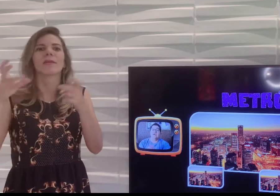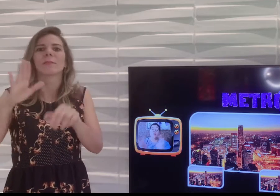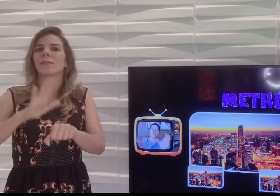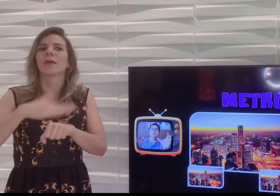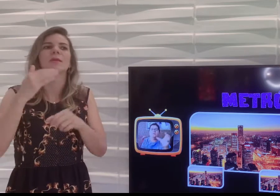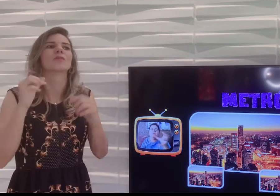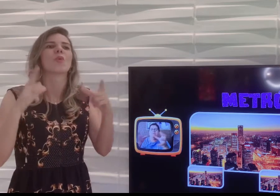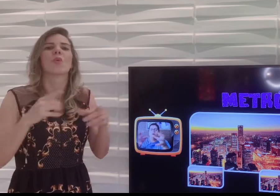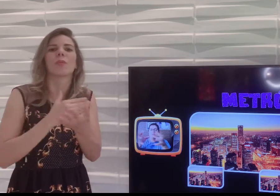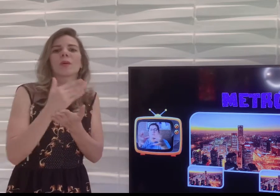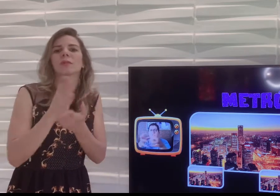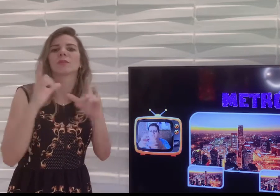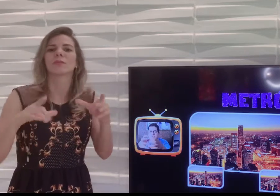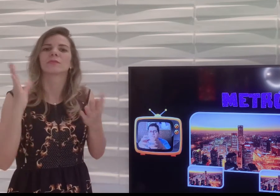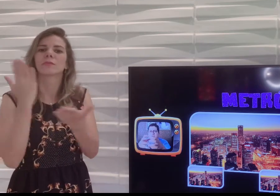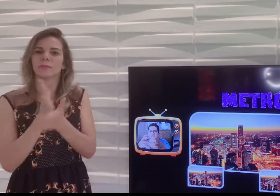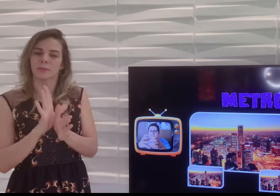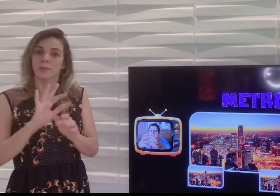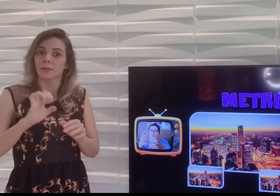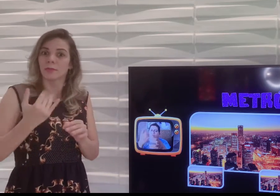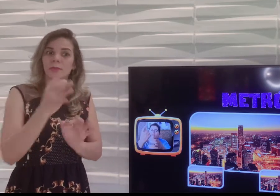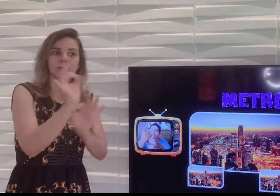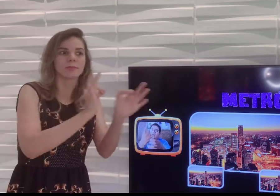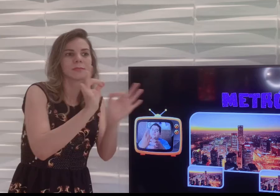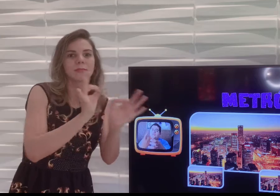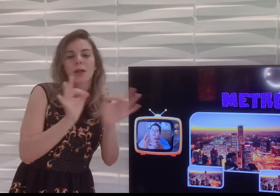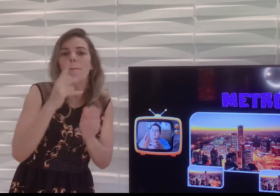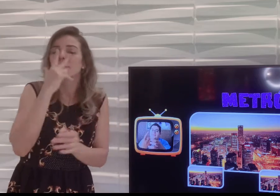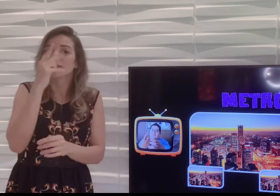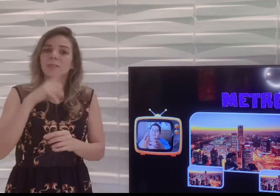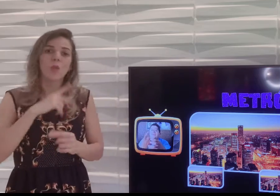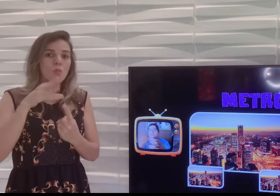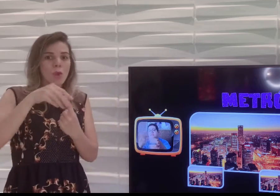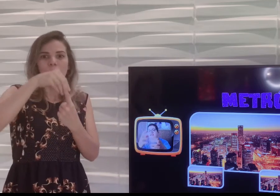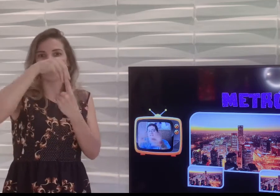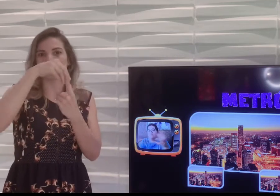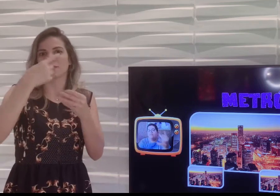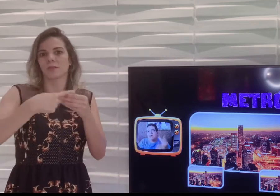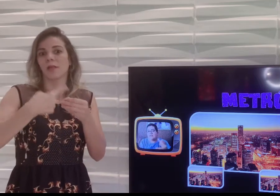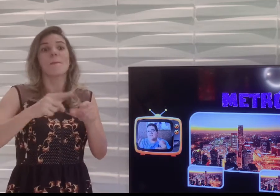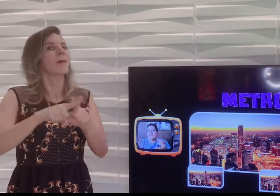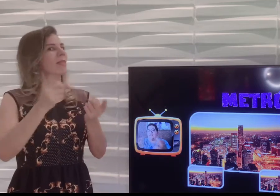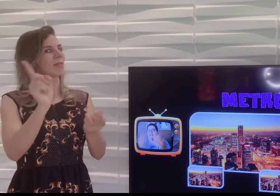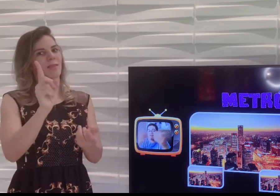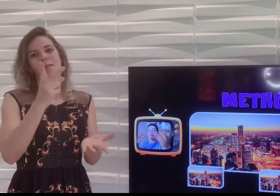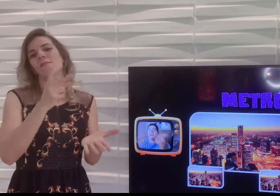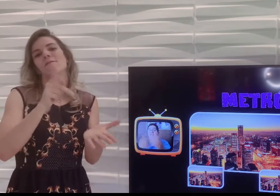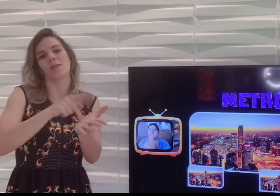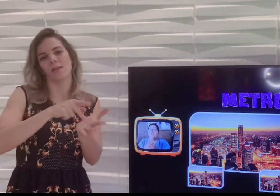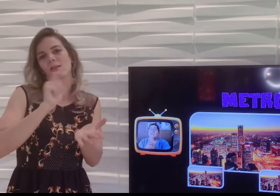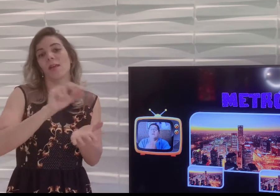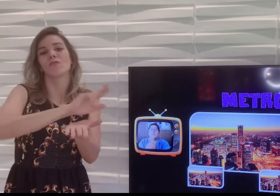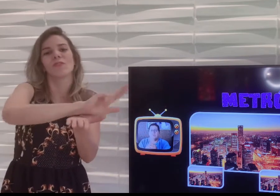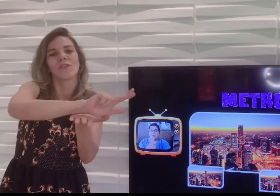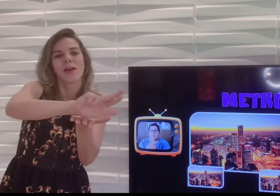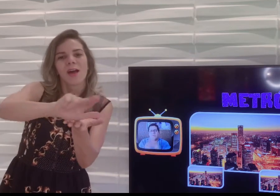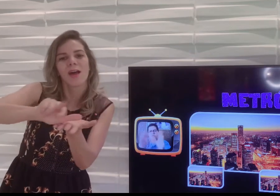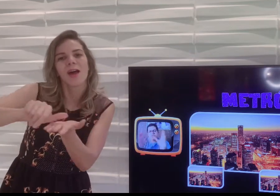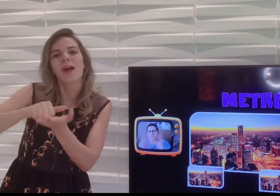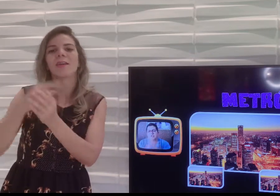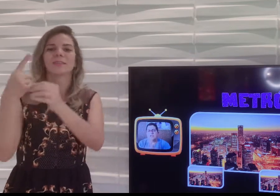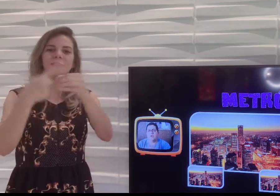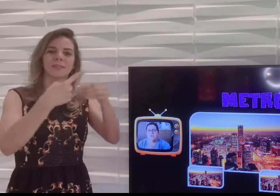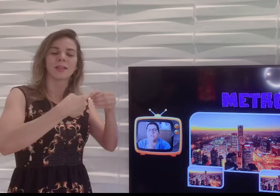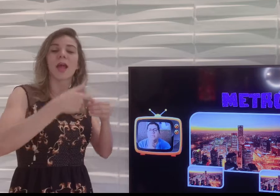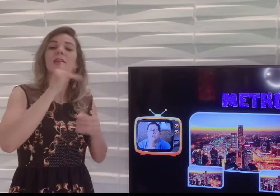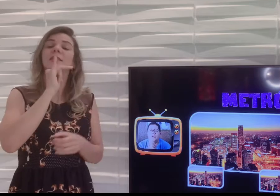limites. Quando se forma isso, parece que tem uma cidade só, mas na verdade são várias. Na verdade temos aí uma metrópole. Um